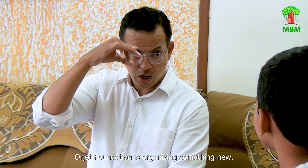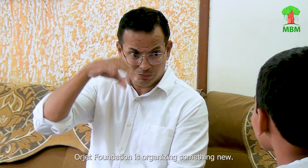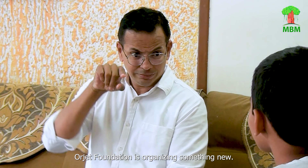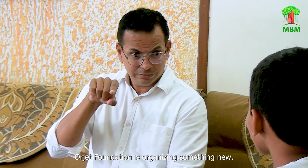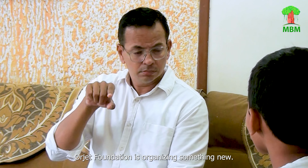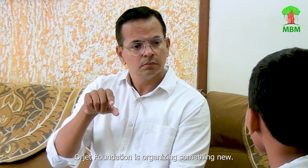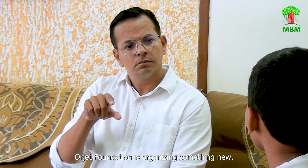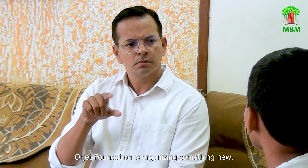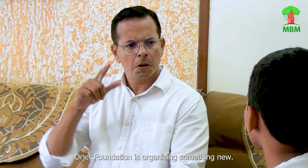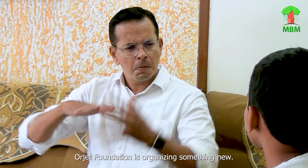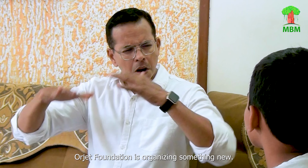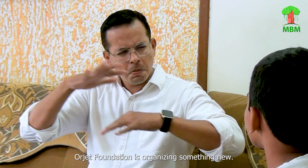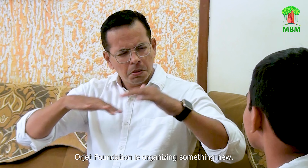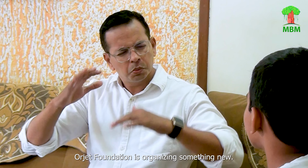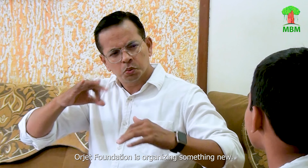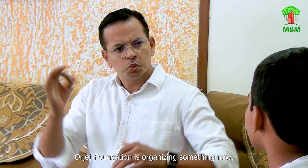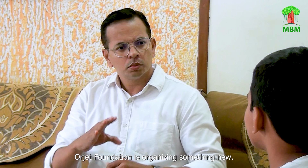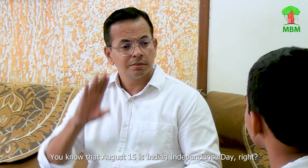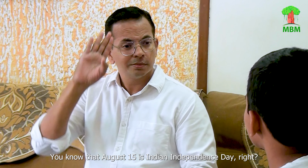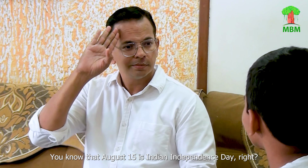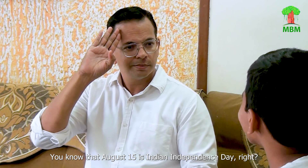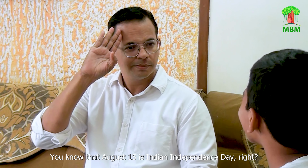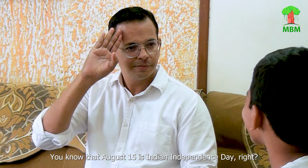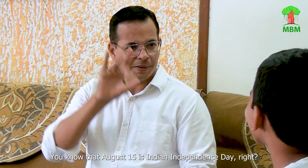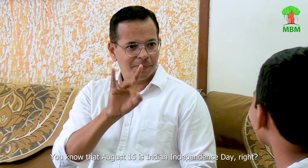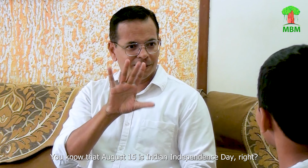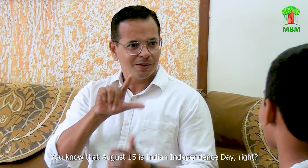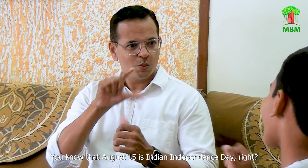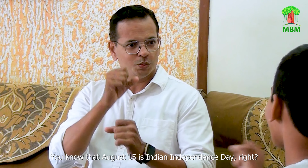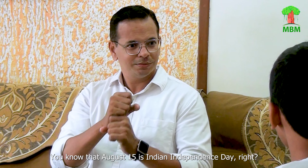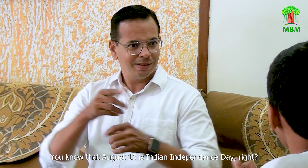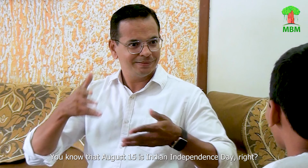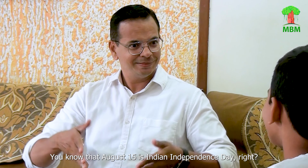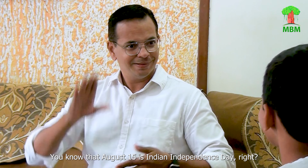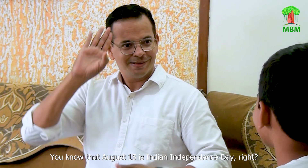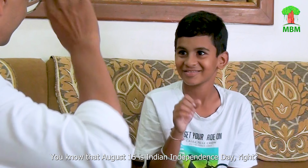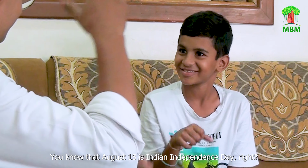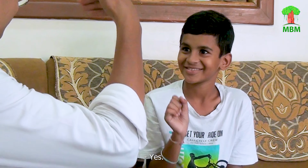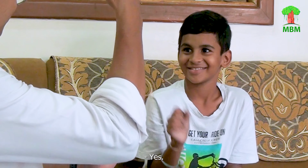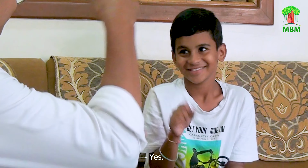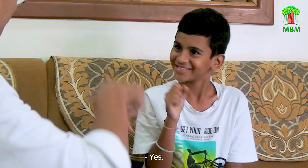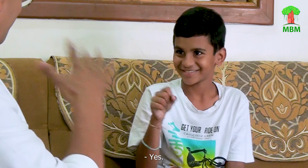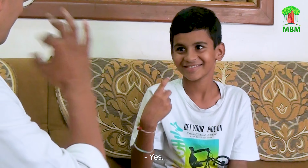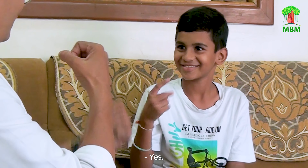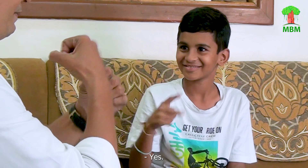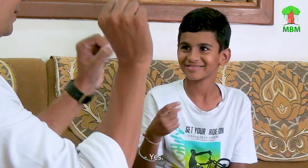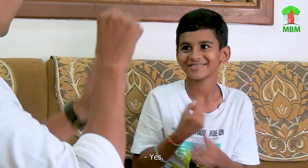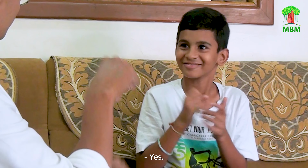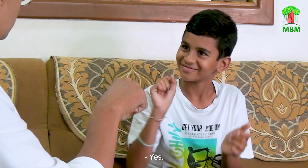औरजट फांडेशन कुछ नया लाने वाला है, तुम्हें पता है न, औरजट पंद्रा को क्या है? हाँ, भारत का स्वतंतरता